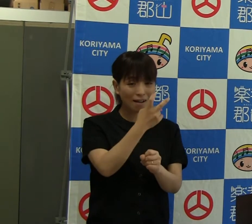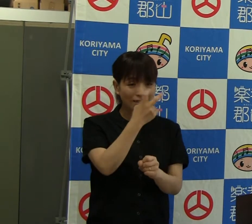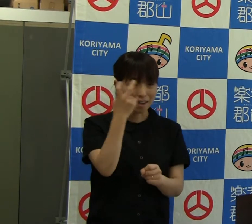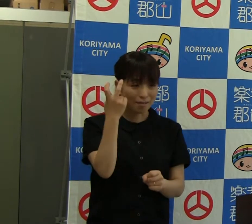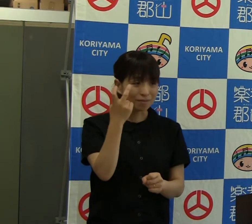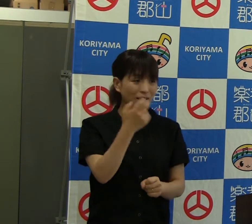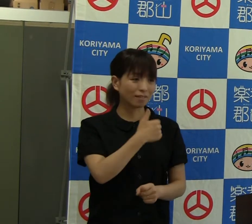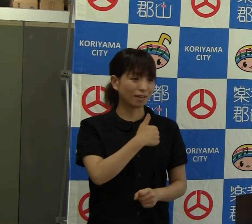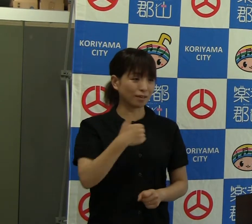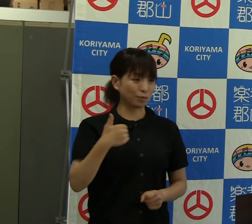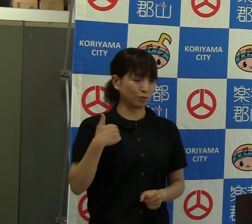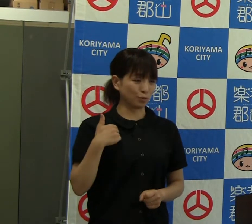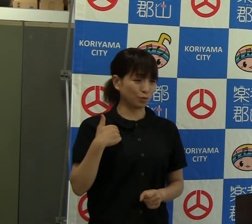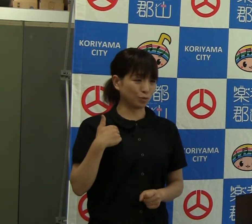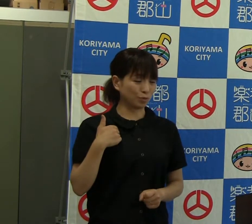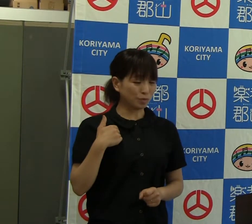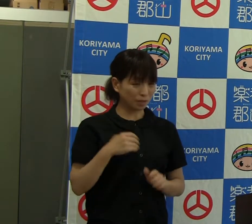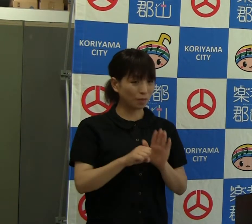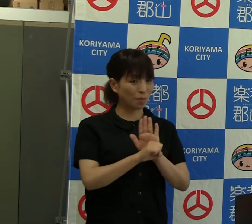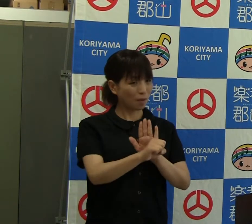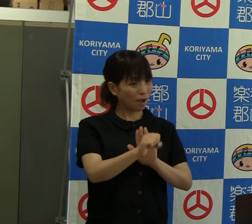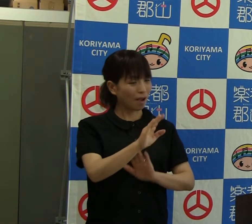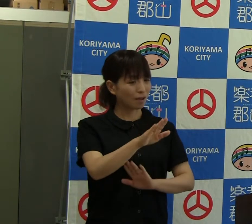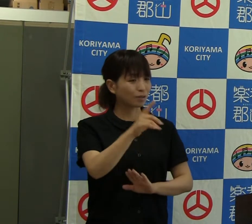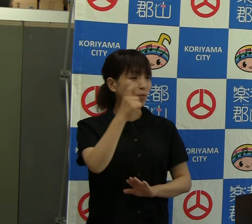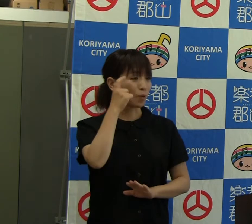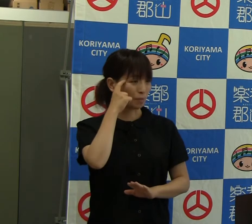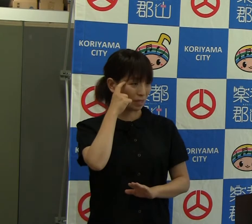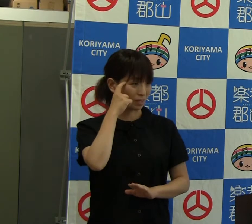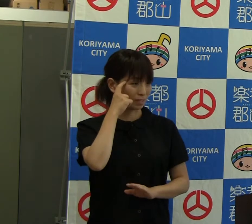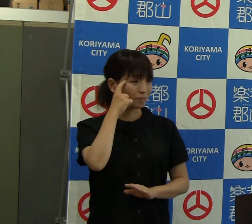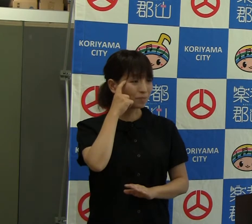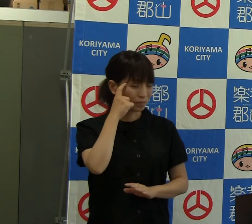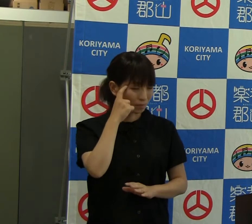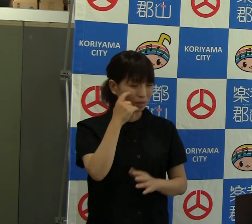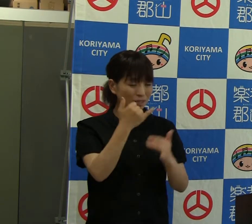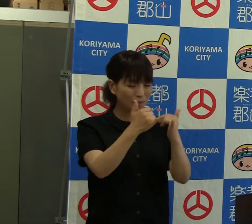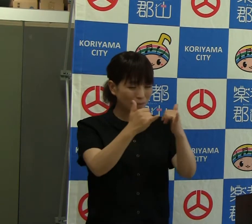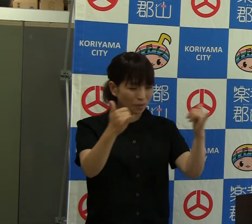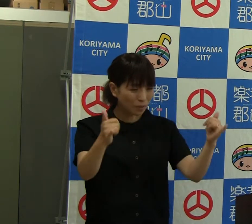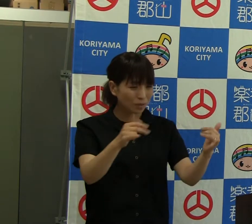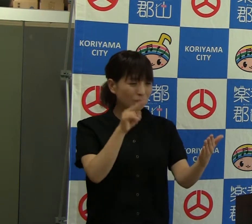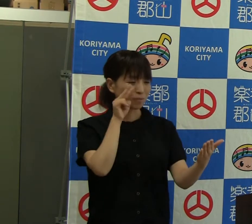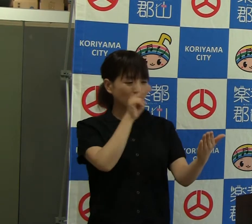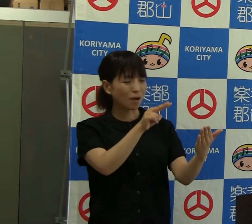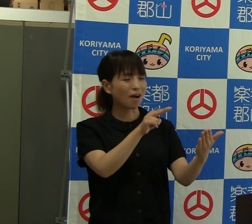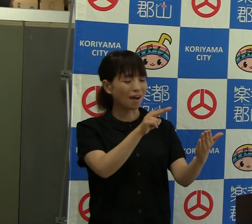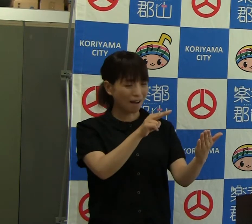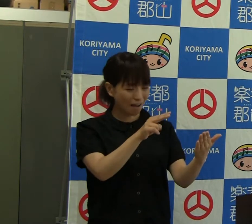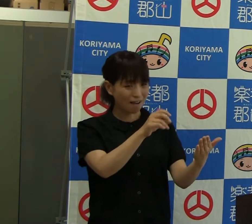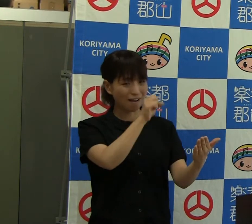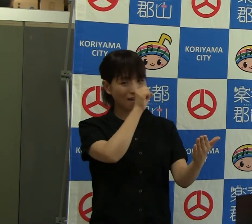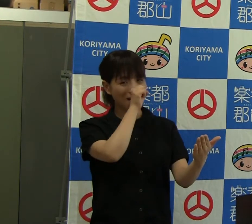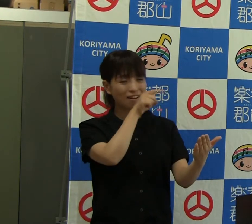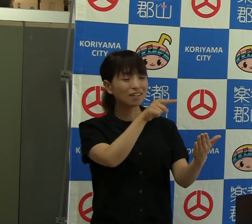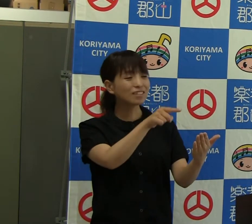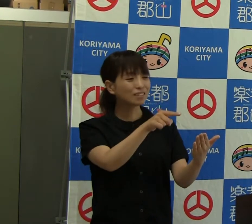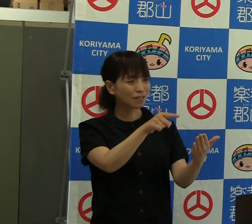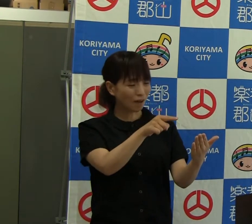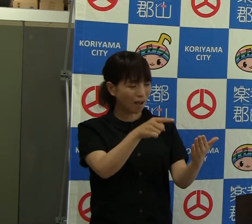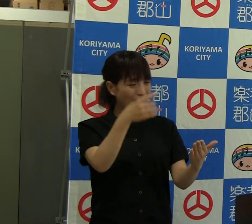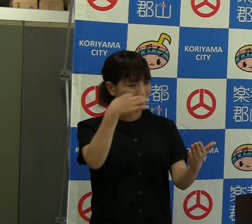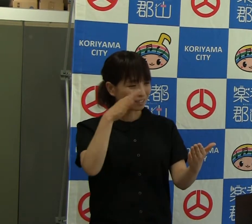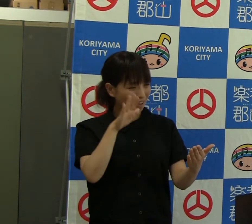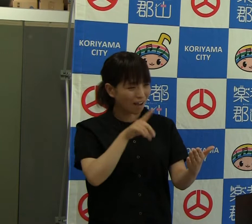をあの多くの方々に見ていただいてですね、あそうだったのか、そんなに価値があったのかと、あるい